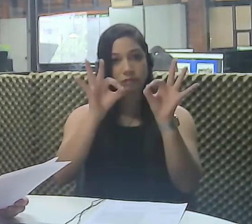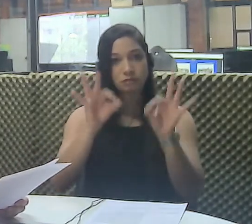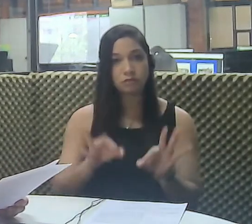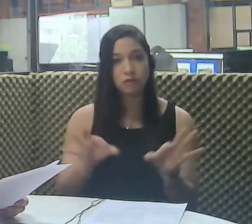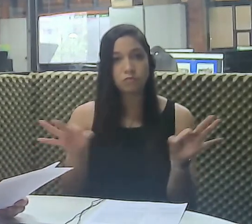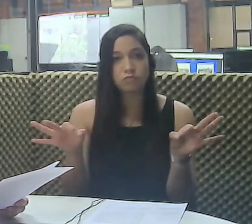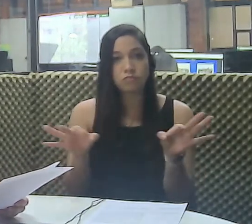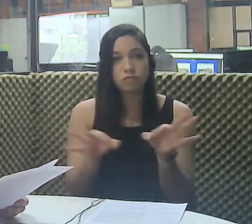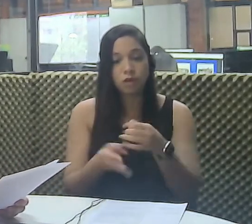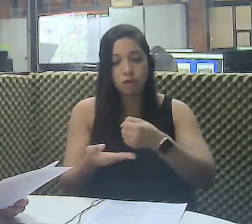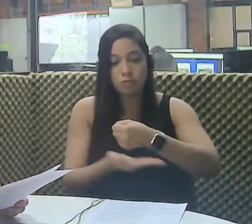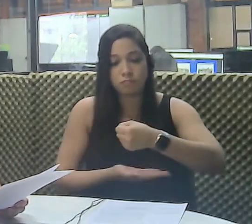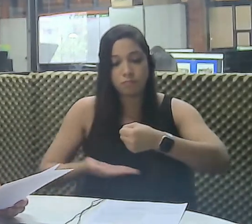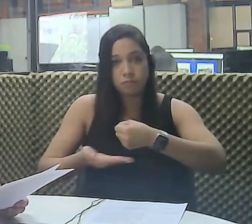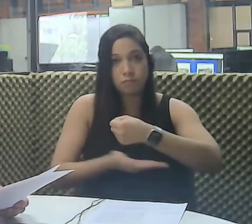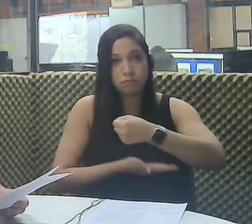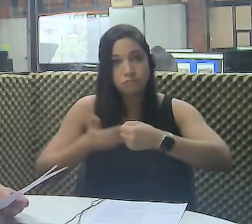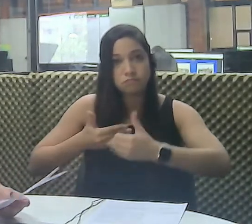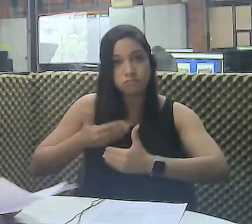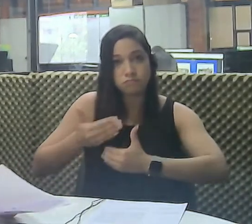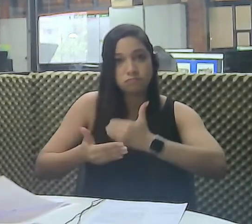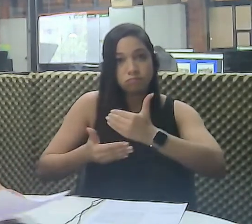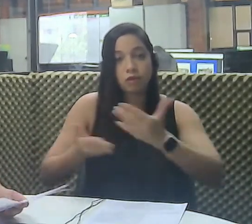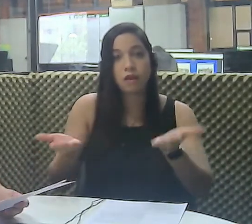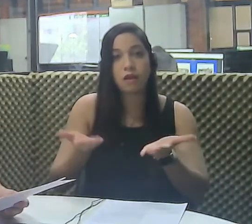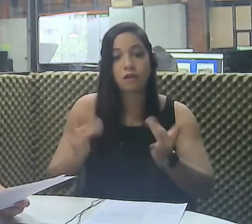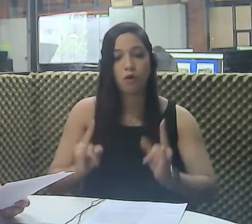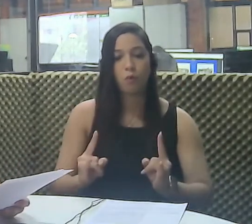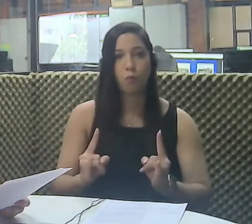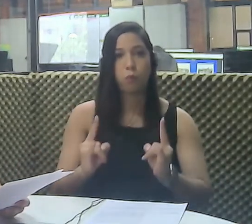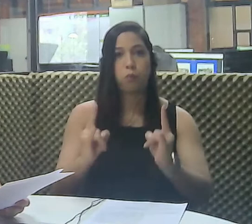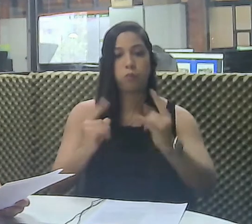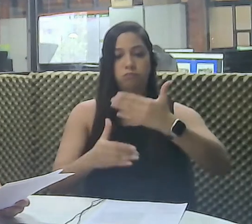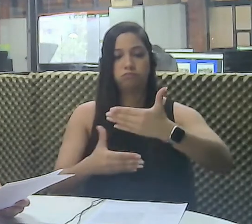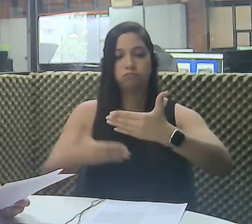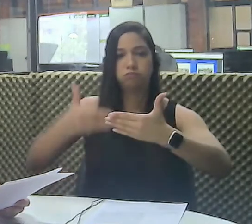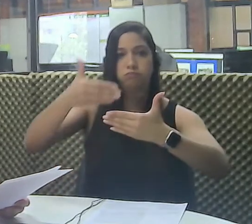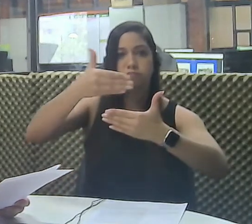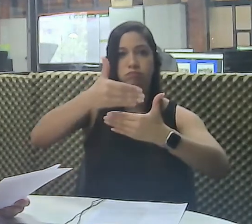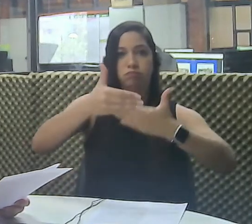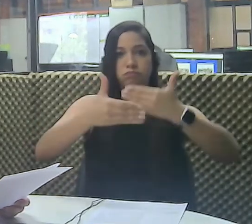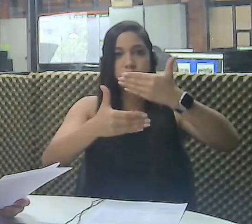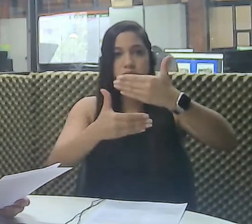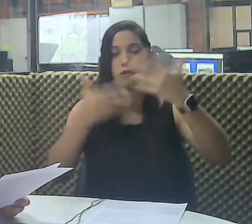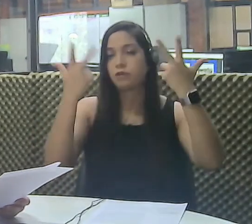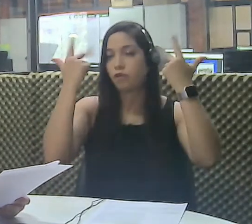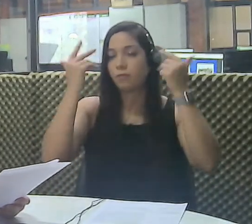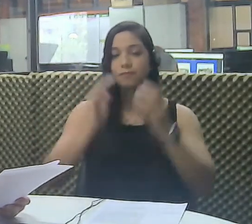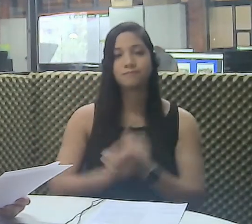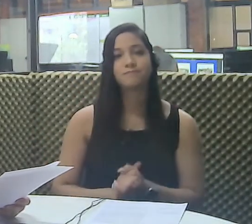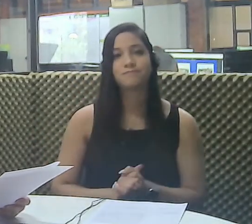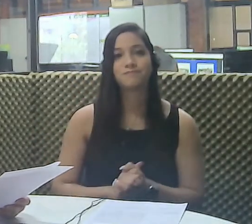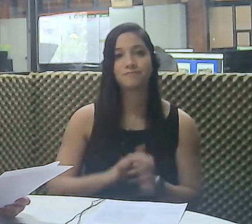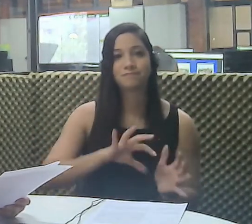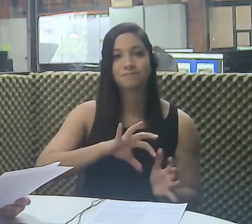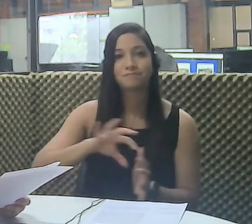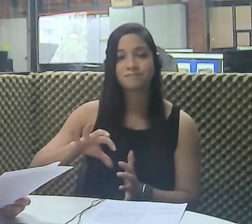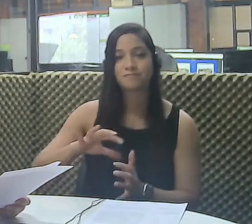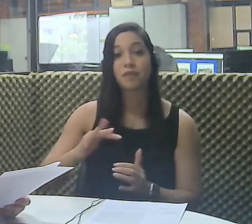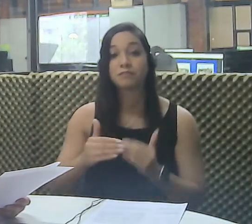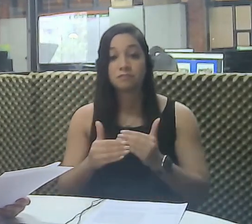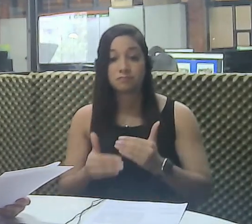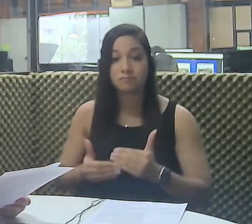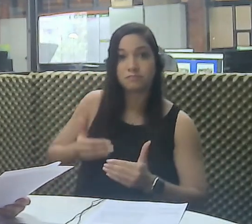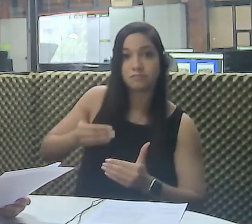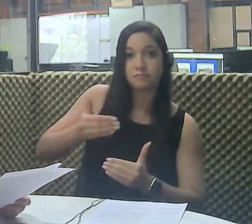está concluindo as Fundações está fazendo agora a parte blocos e maneira que está dentro da normalidade na próxima